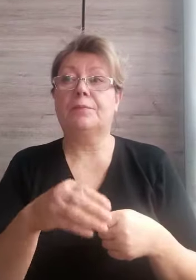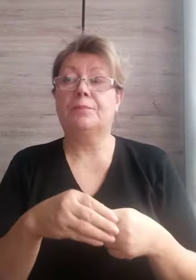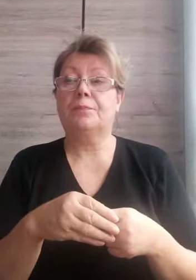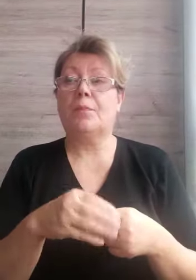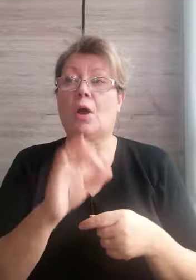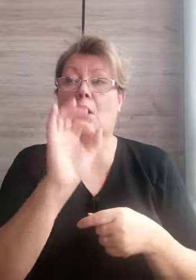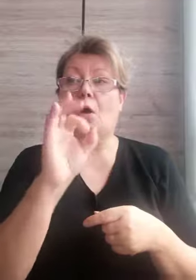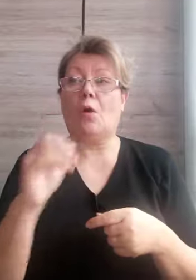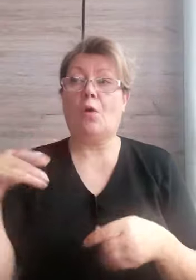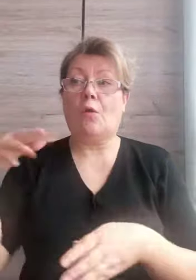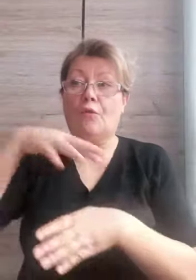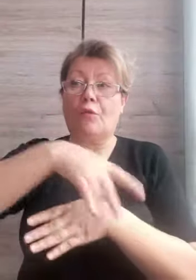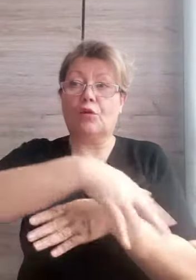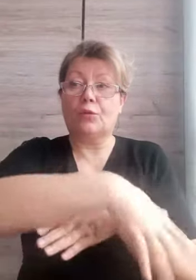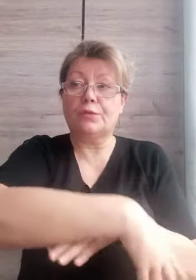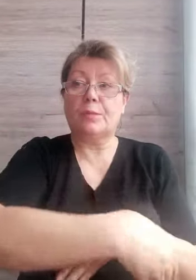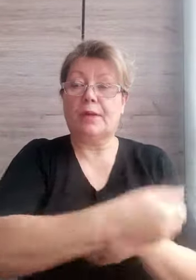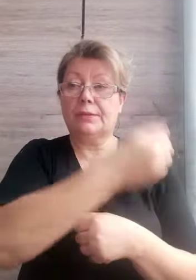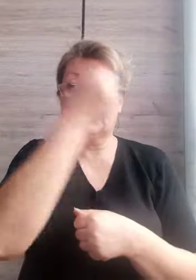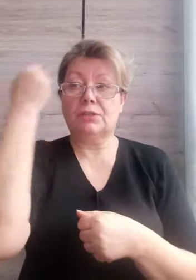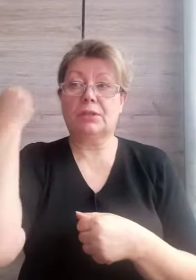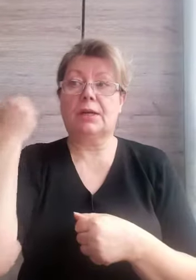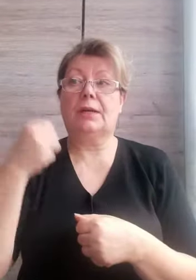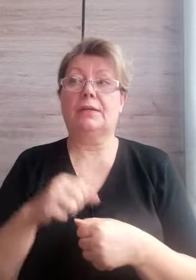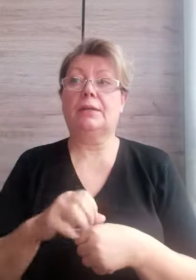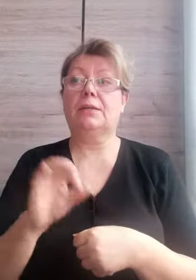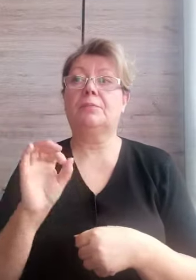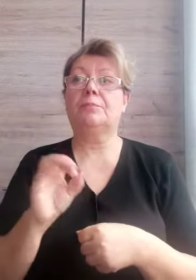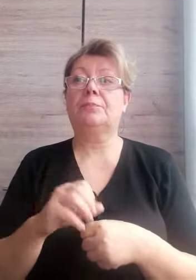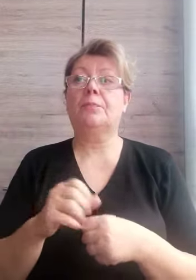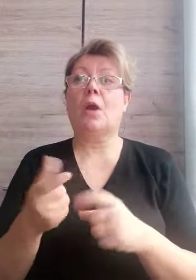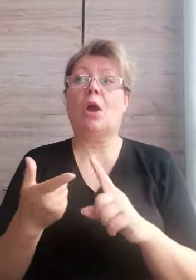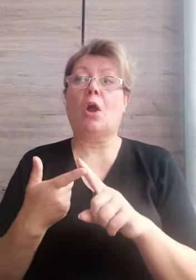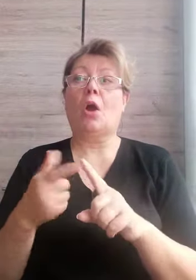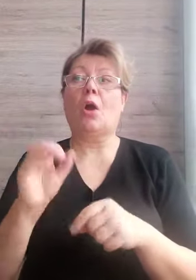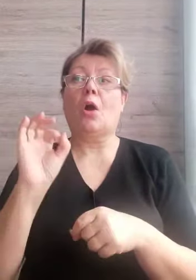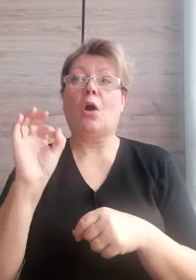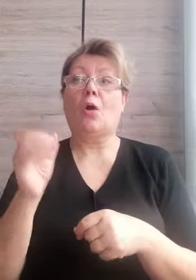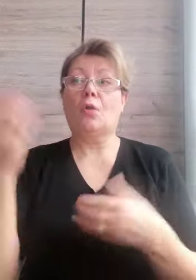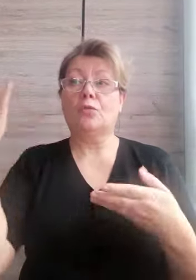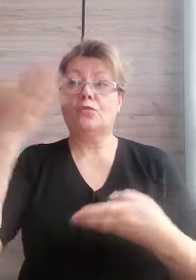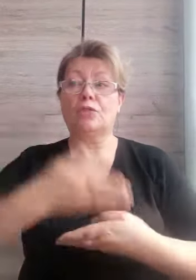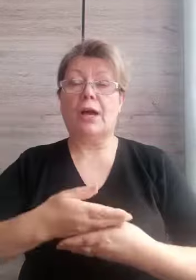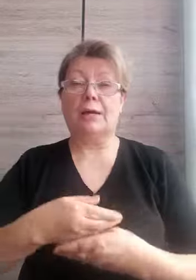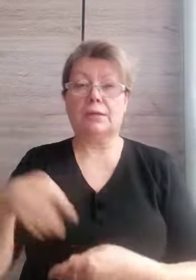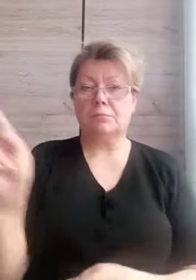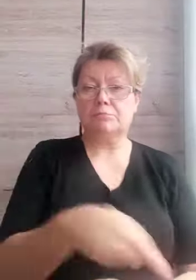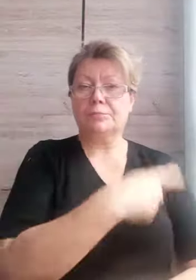o spadzie raki, o czarnym